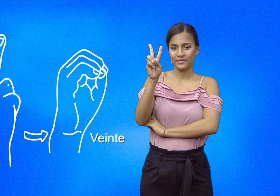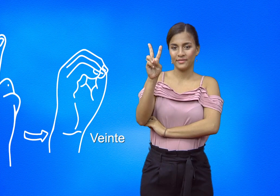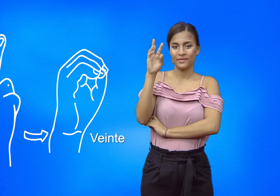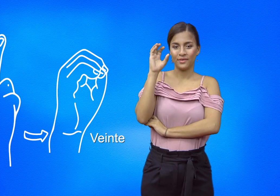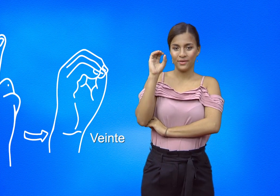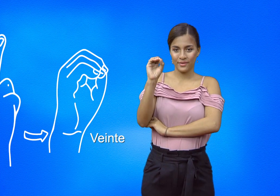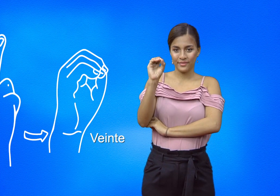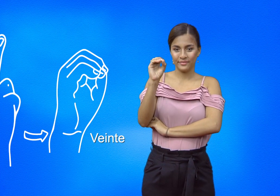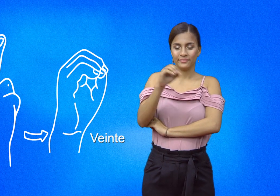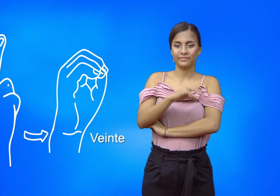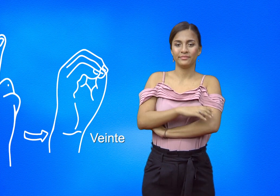20